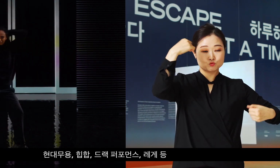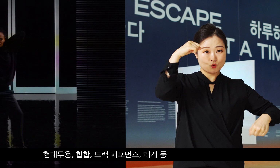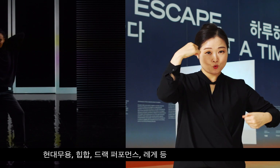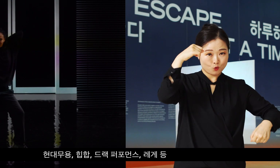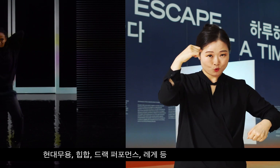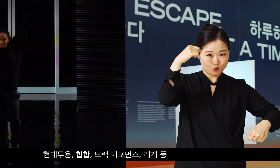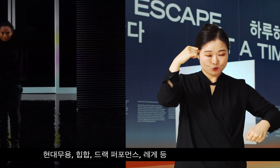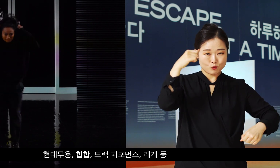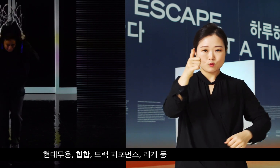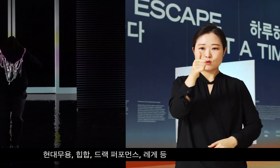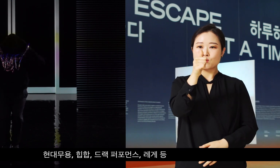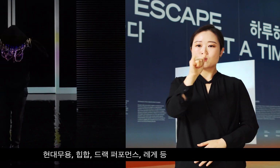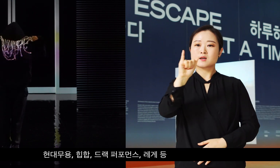힙합,